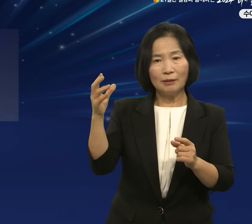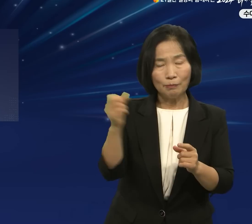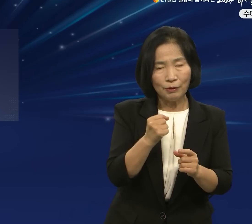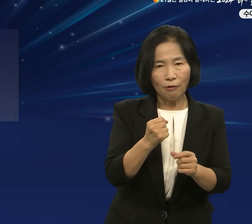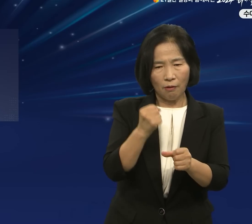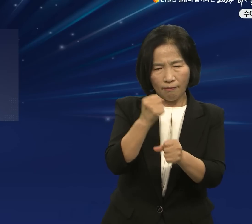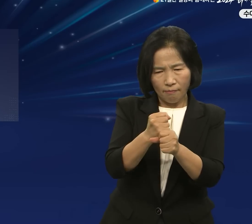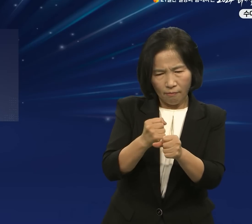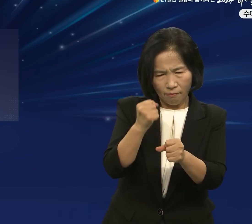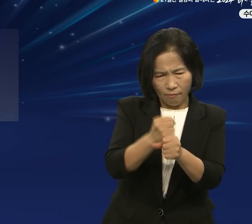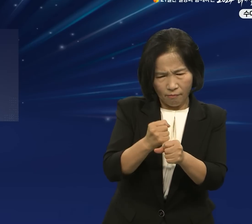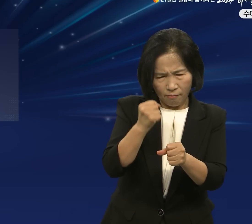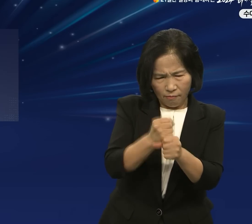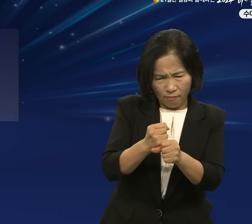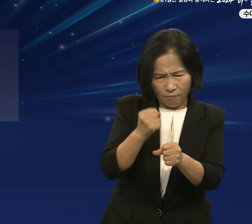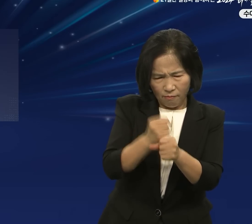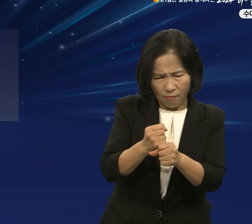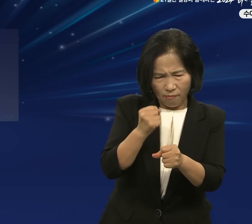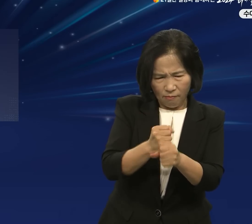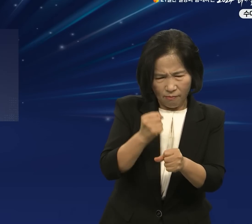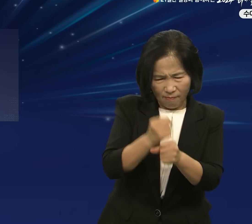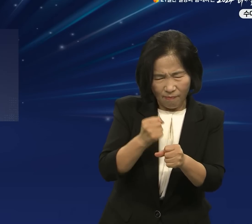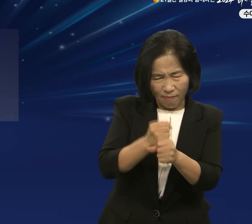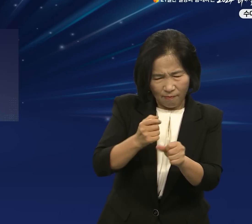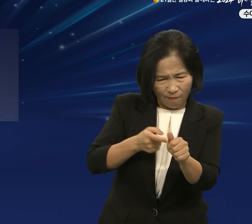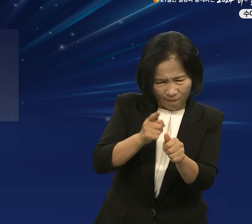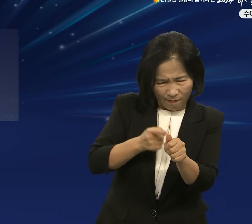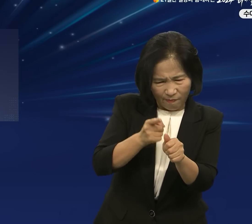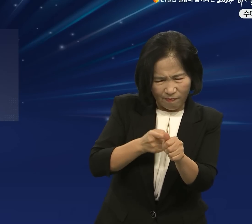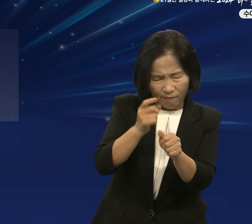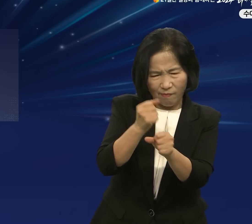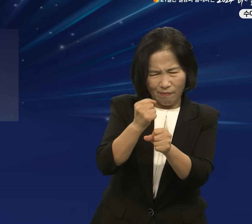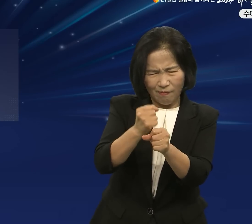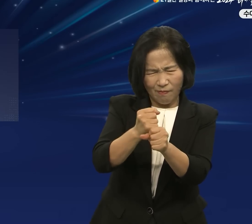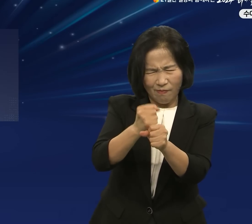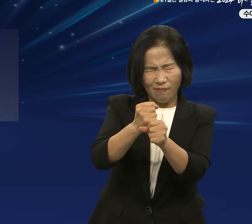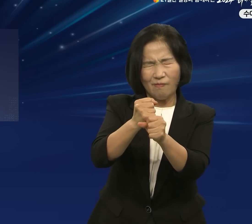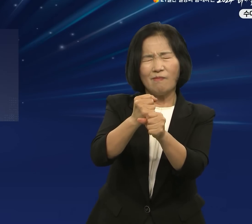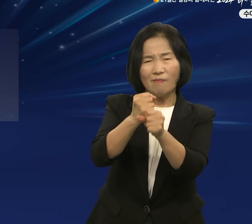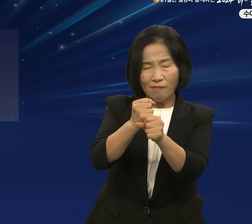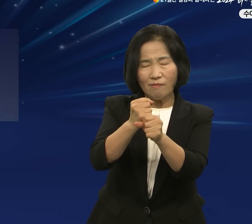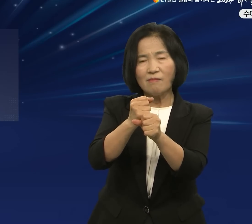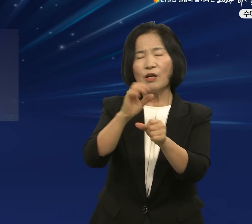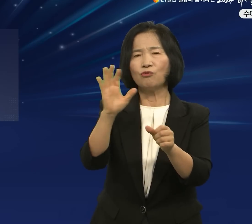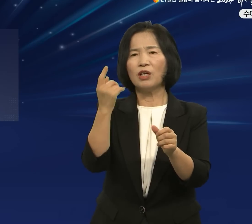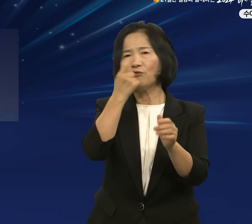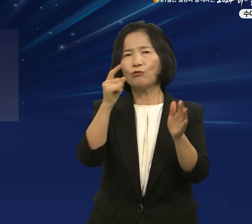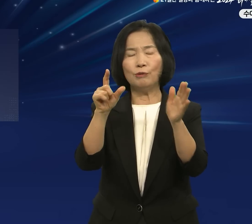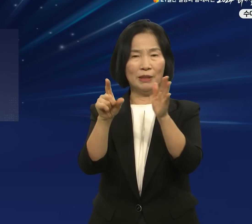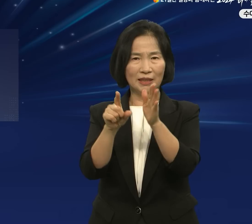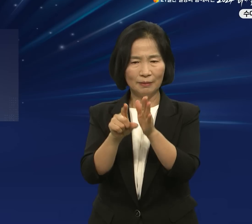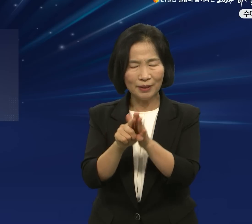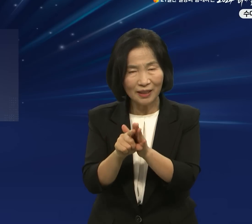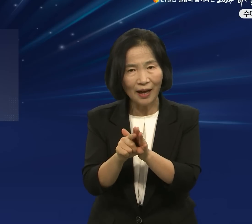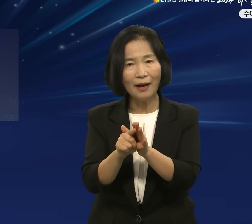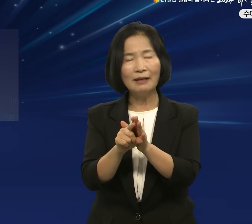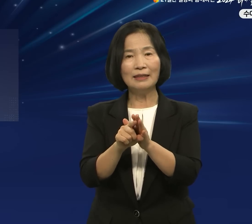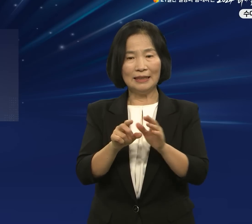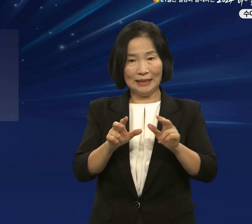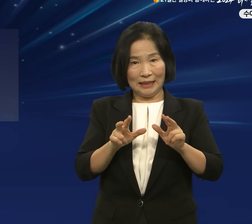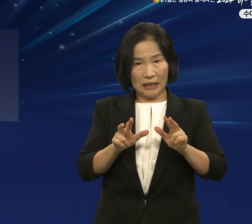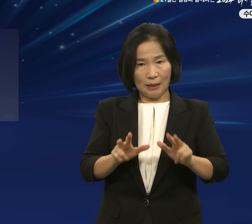빚어지는 크고 놀라운 은혜를 더하여 주신 줄 믿습니다.